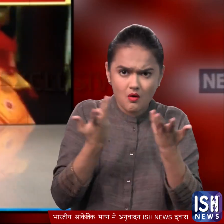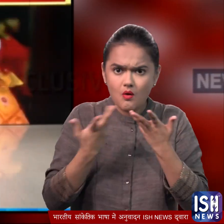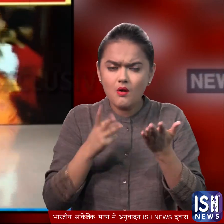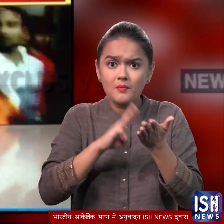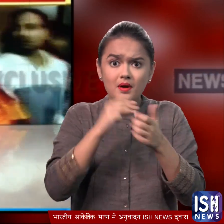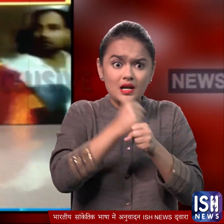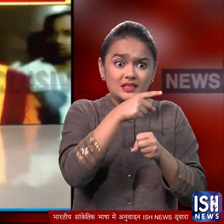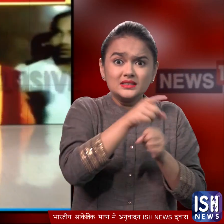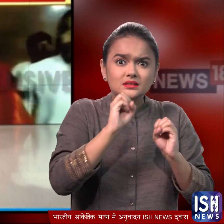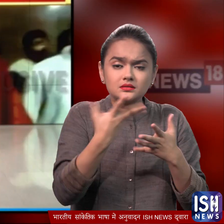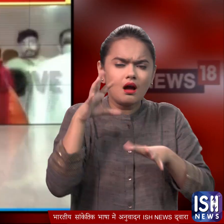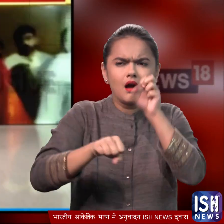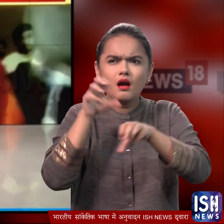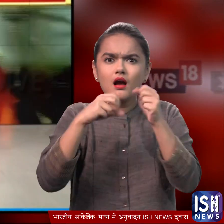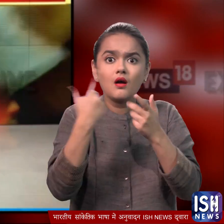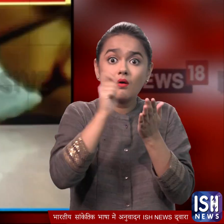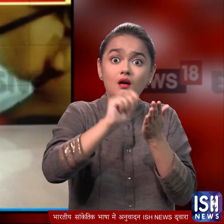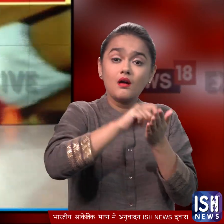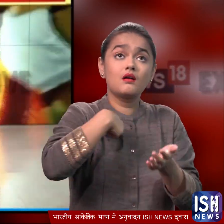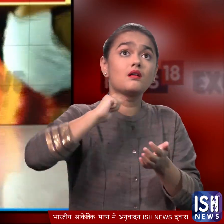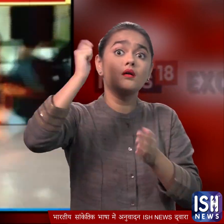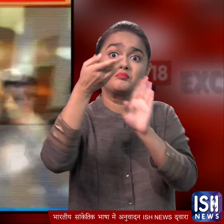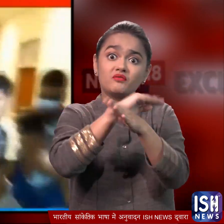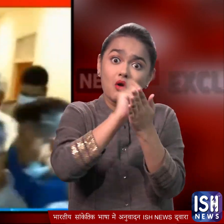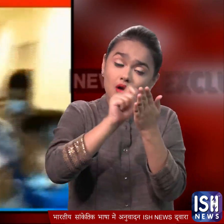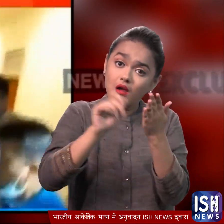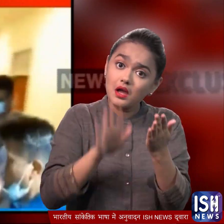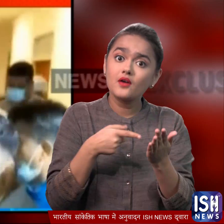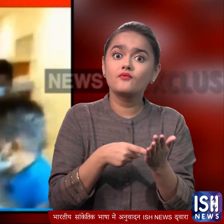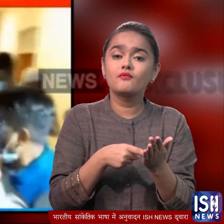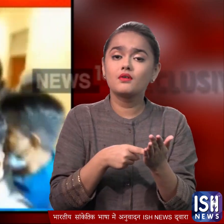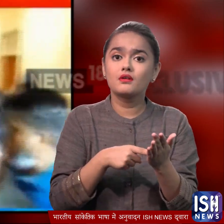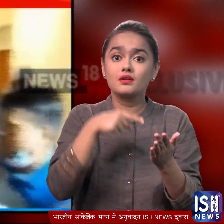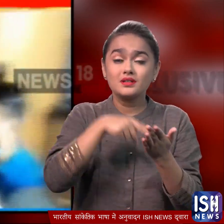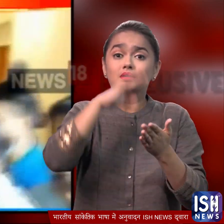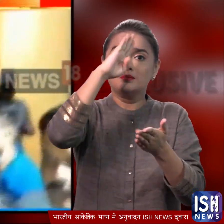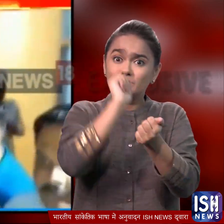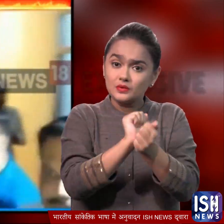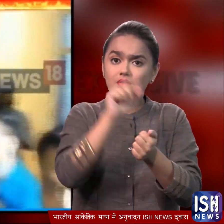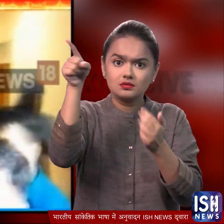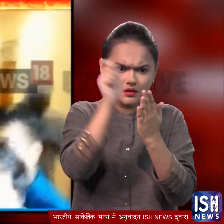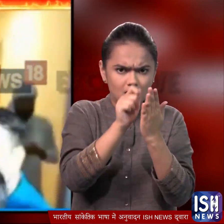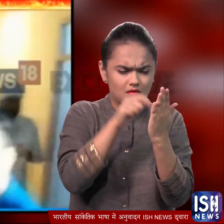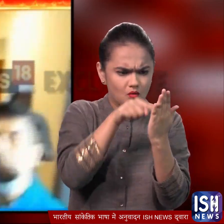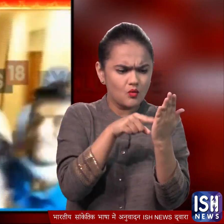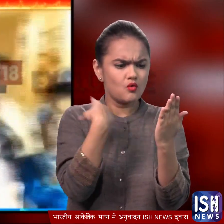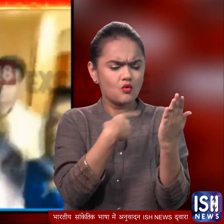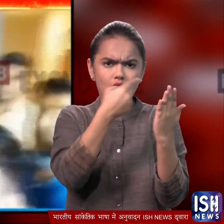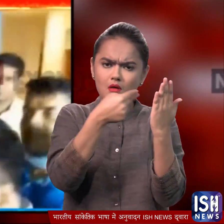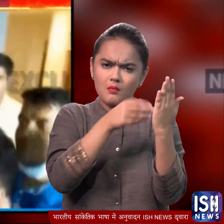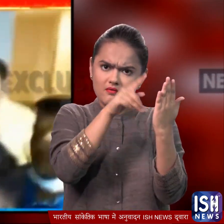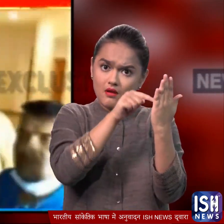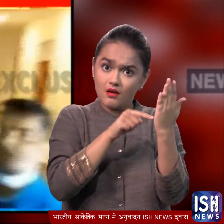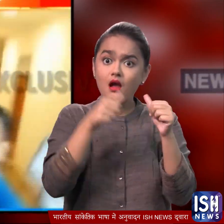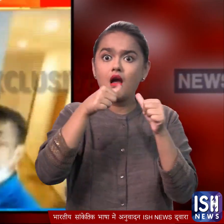के कमरे से मिले सुसाइड नोट के इर्द गिर्द घूम रही और पुलिस ने इसी आधार पर नरेंद्र गिरी के शिष्य